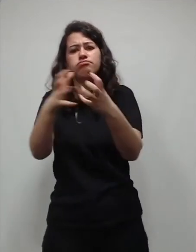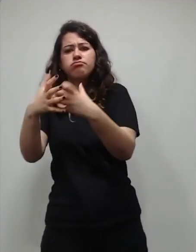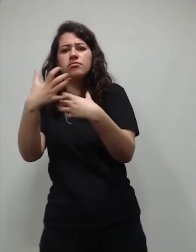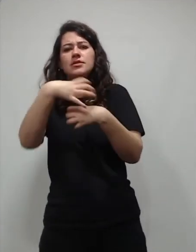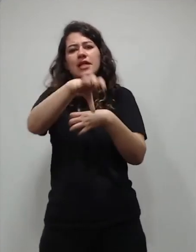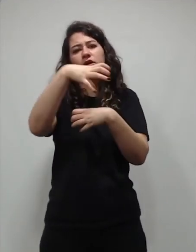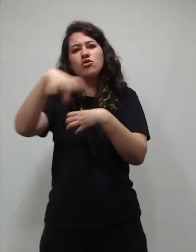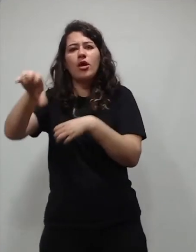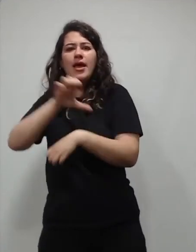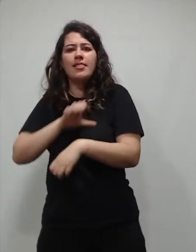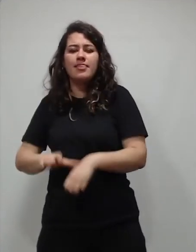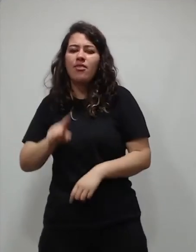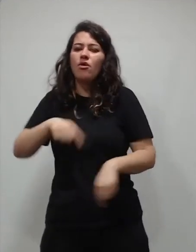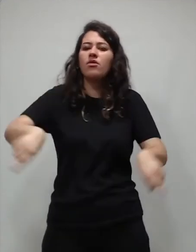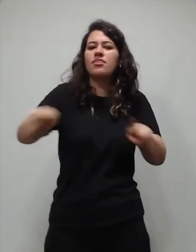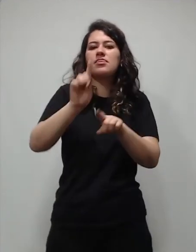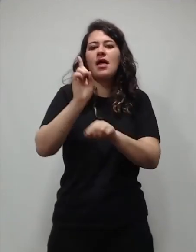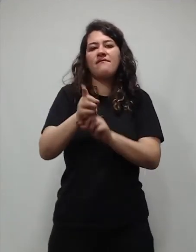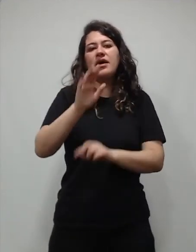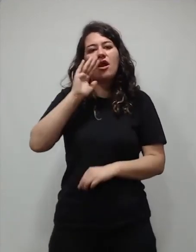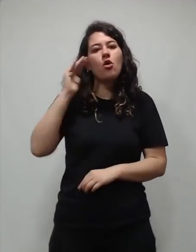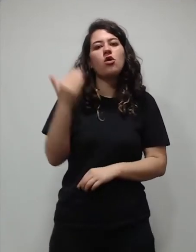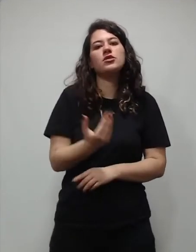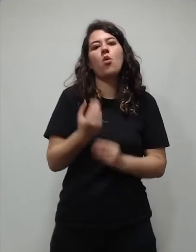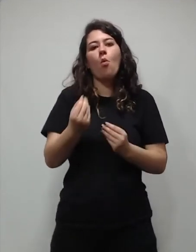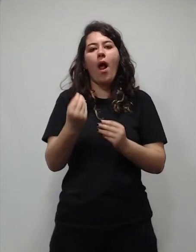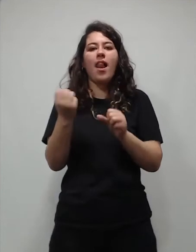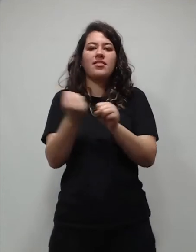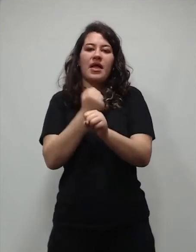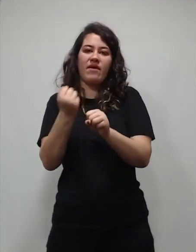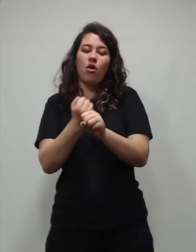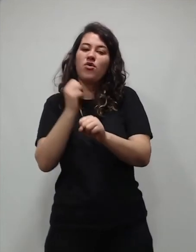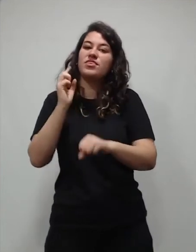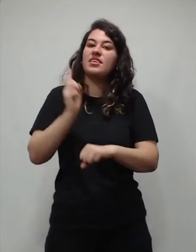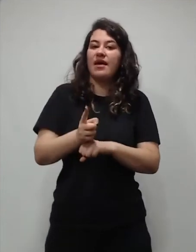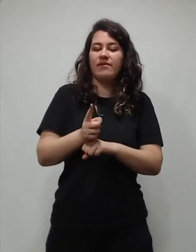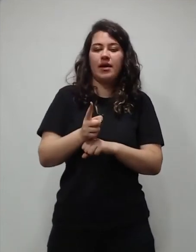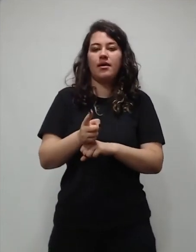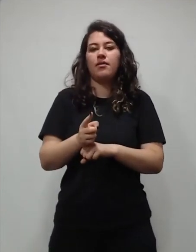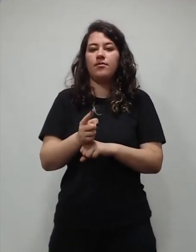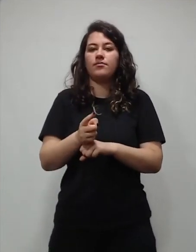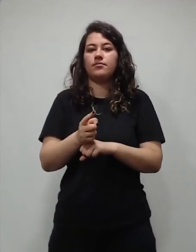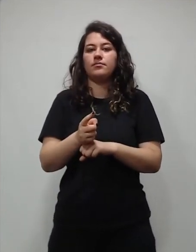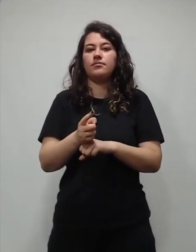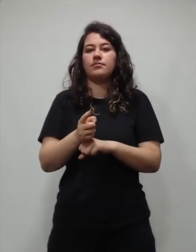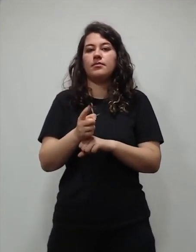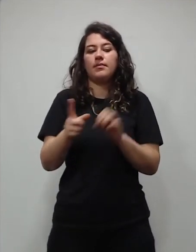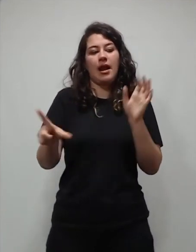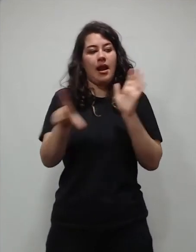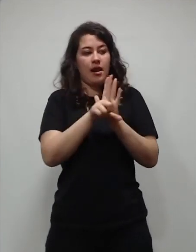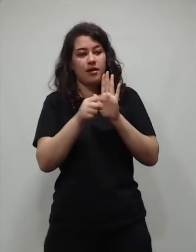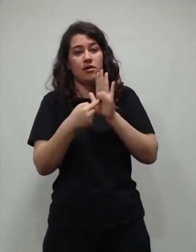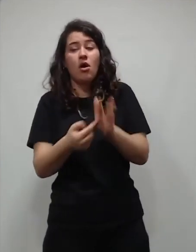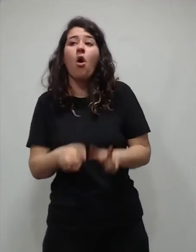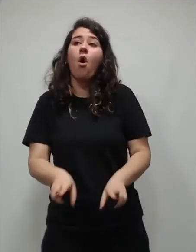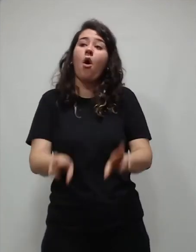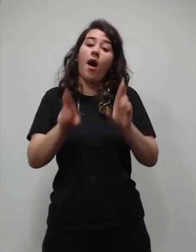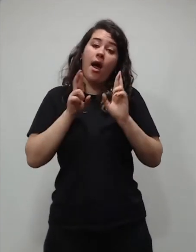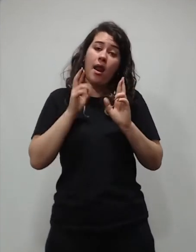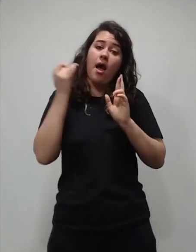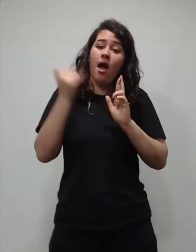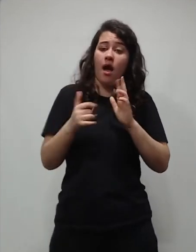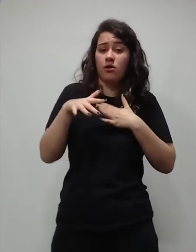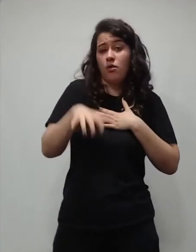del Estado reconozca qué rubros podría utilizar en el avance de la ley. Ojalá que